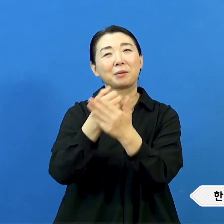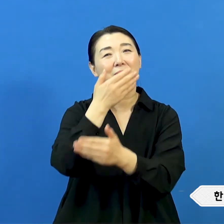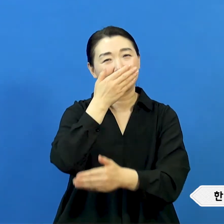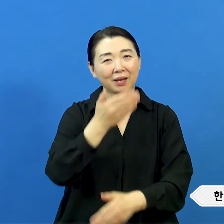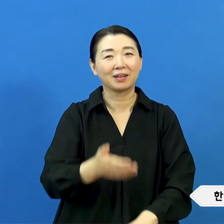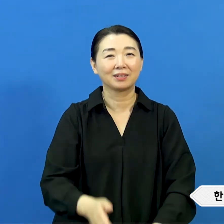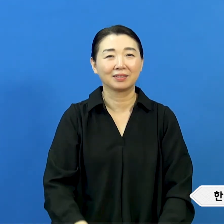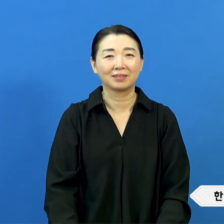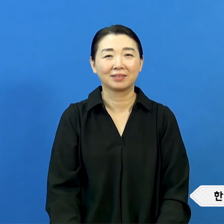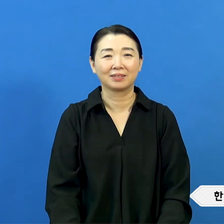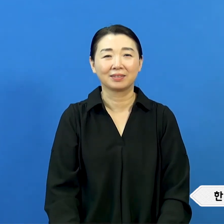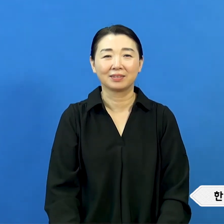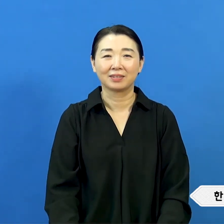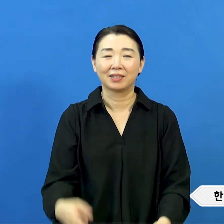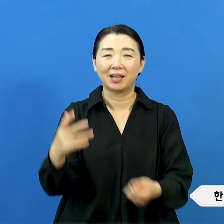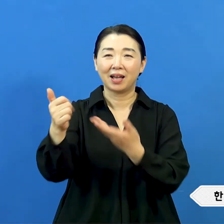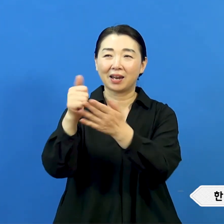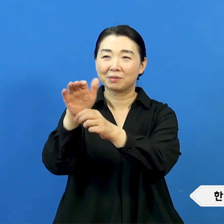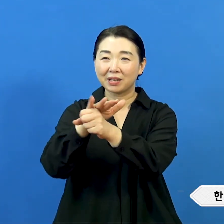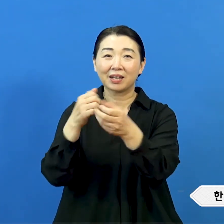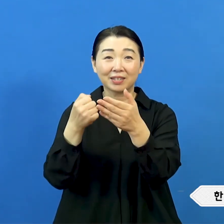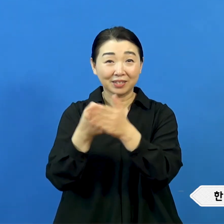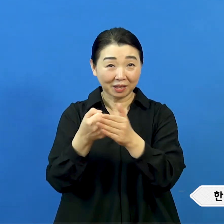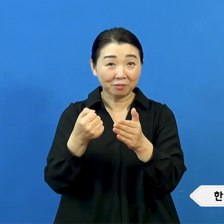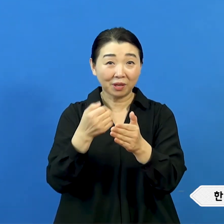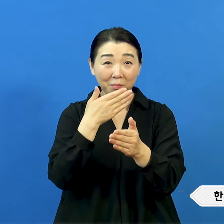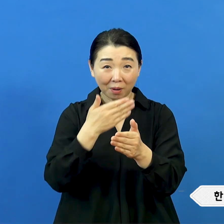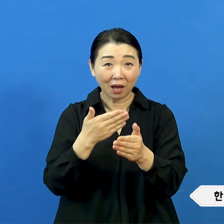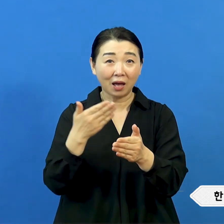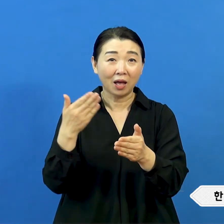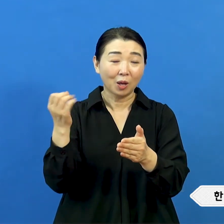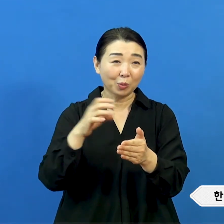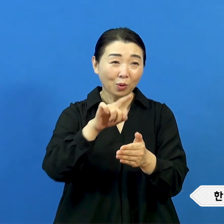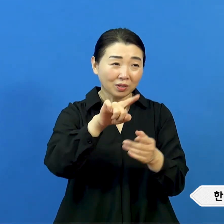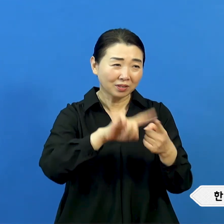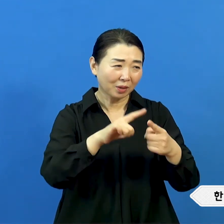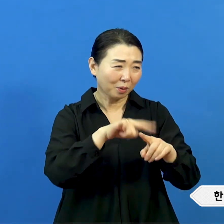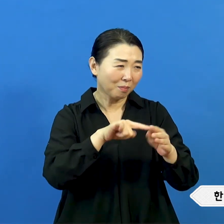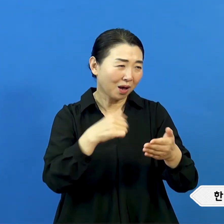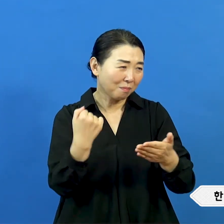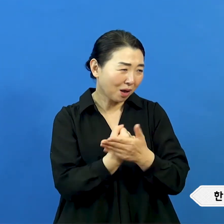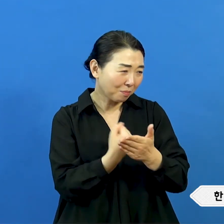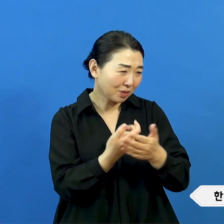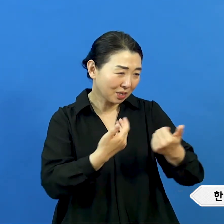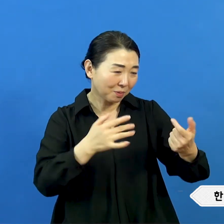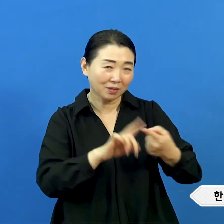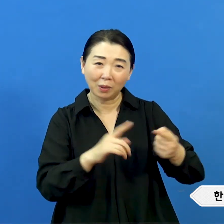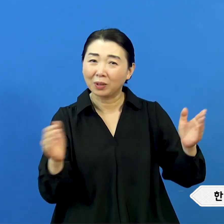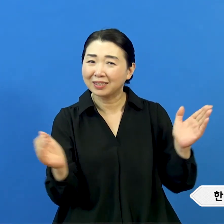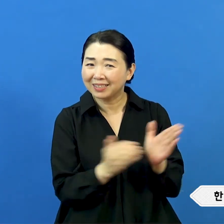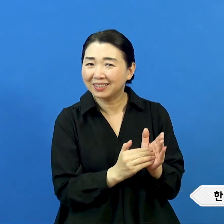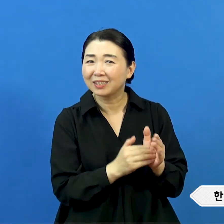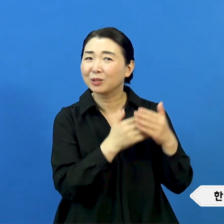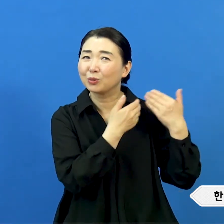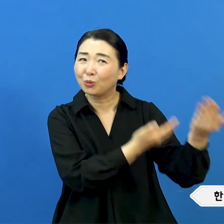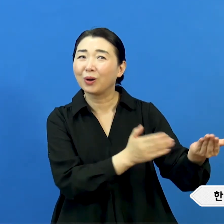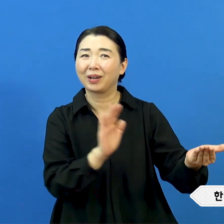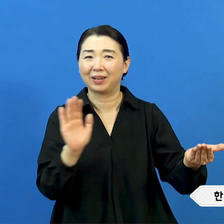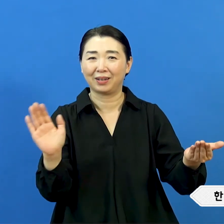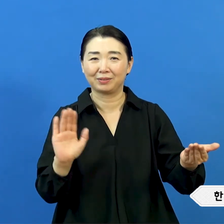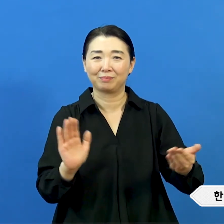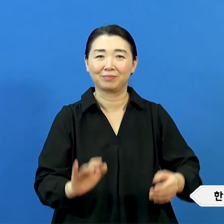그렇습니다. 하나님이 사랑이시기 때문에 절대로 그렇게 가슴 아픈 이별로 끝나도록 그렇게 하시지